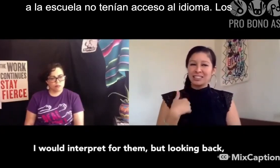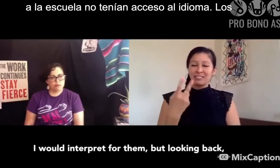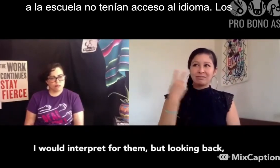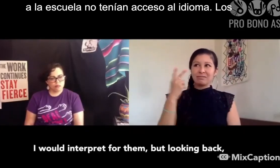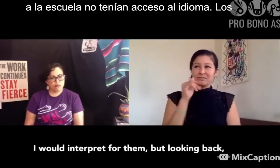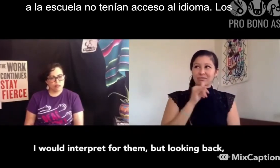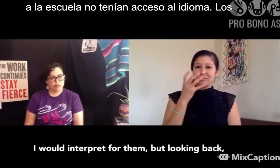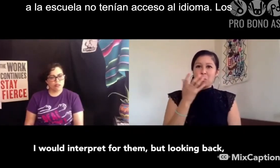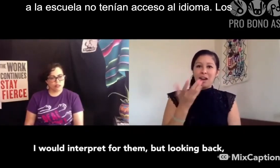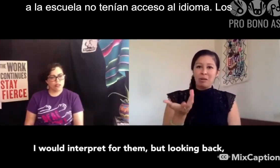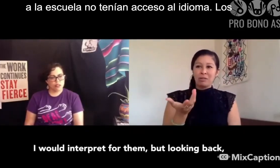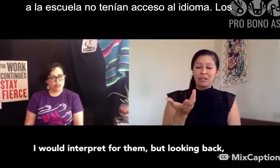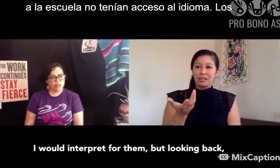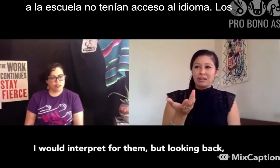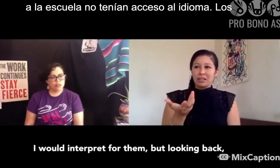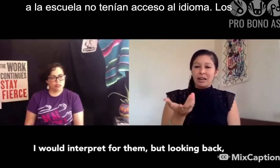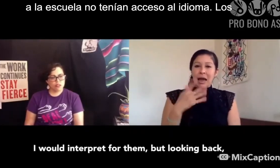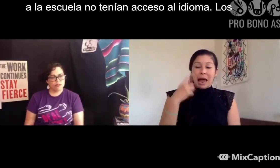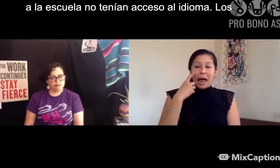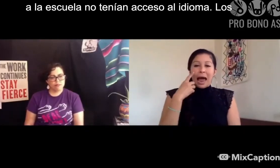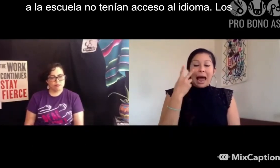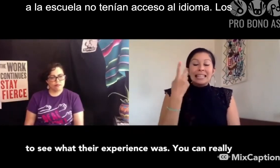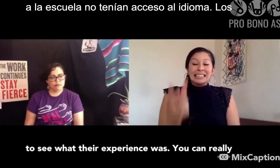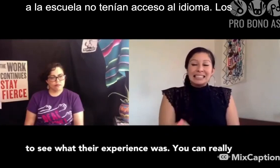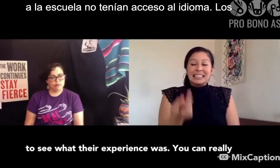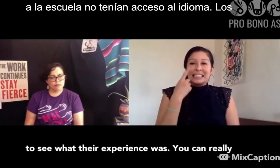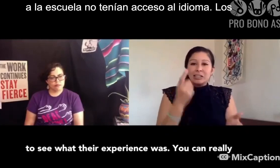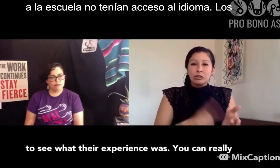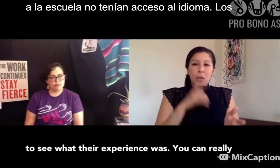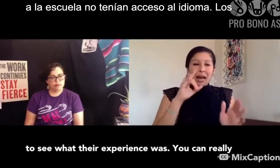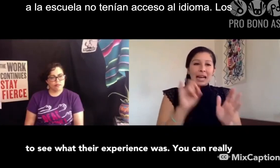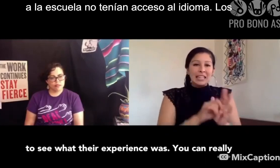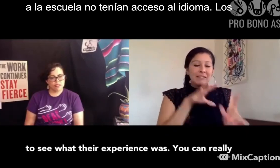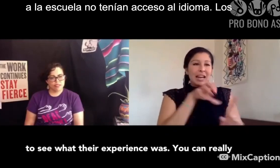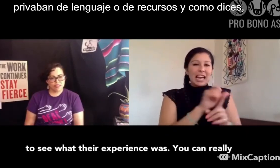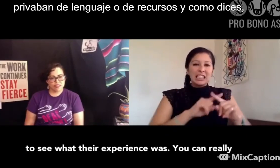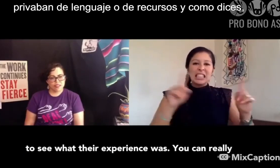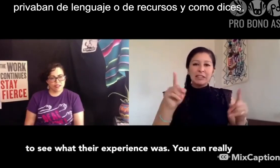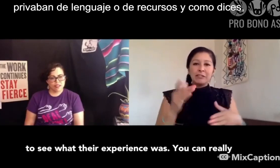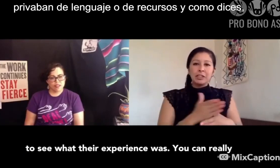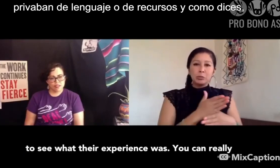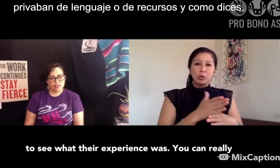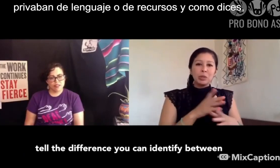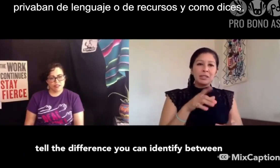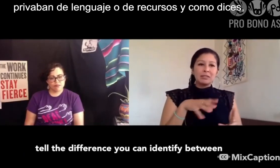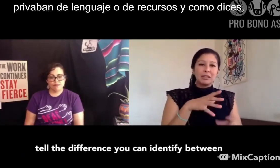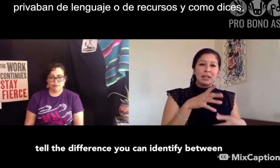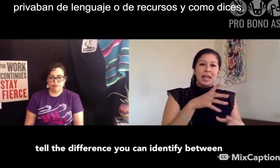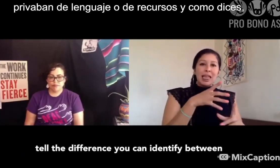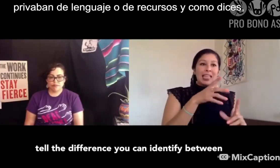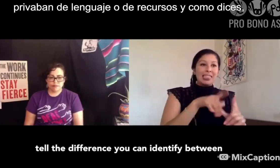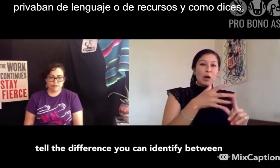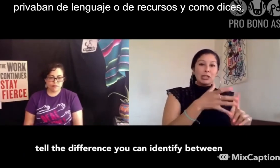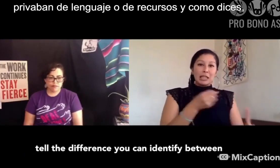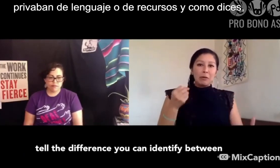a la escuela. No tenían acceso al idioma, los privaban de lenguaje o